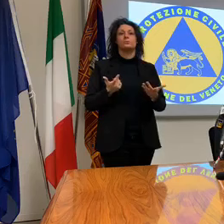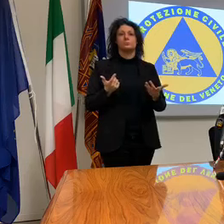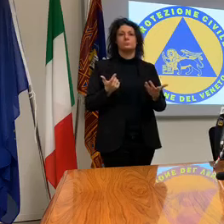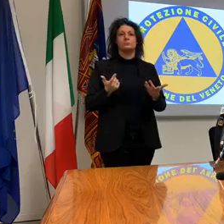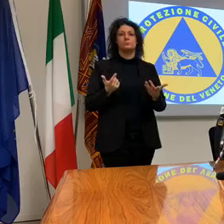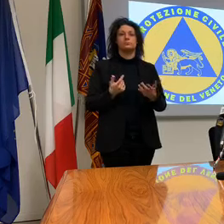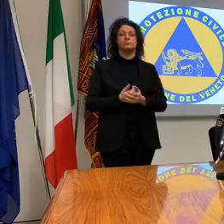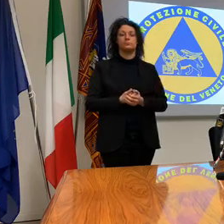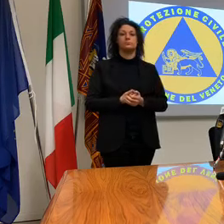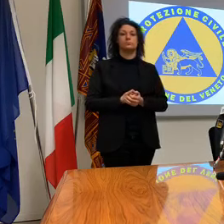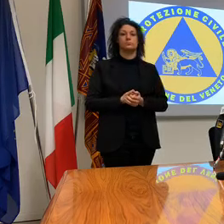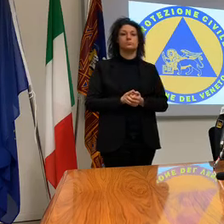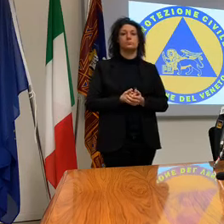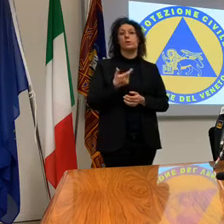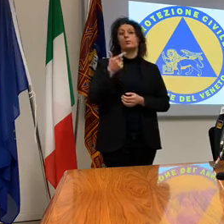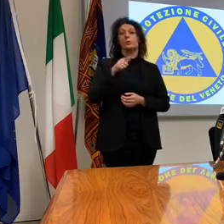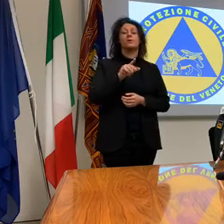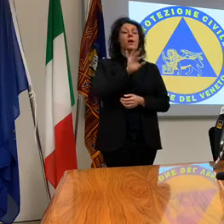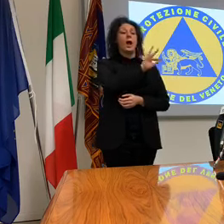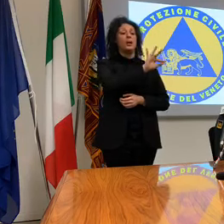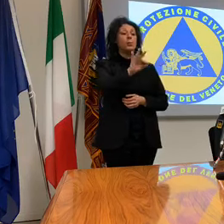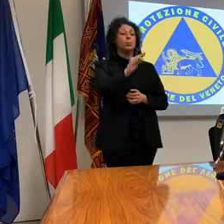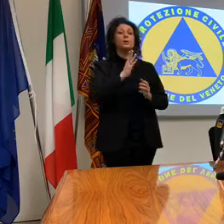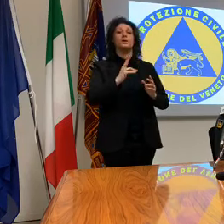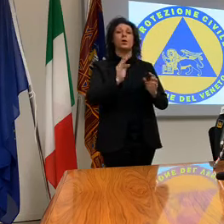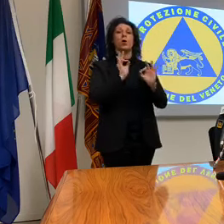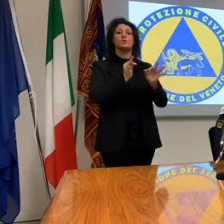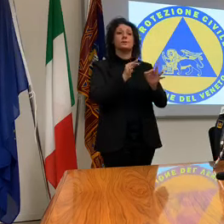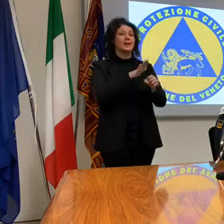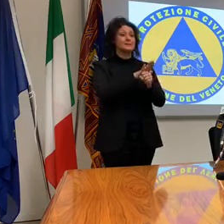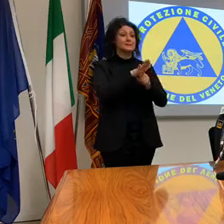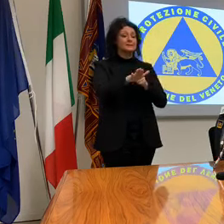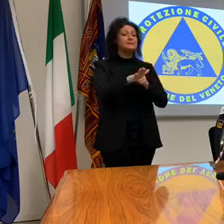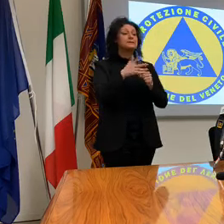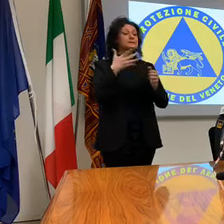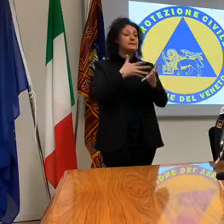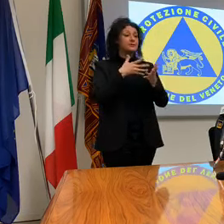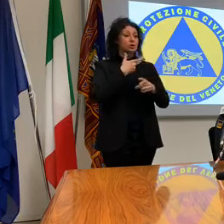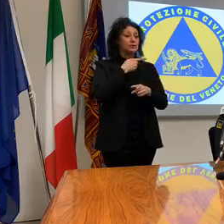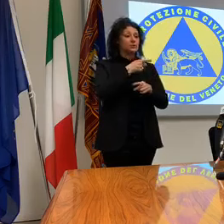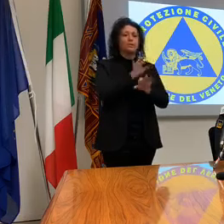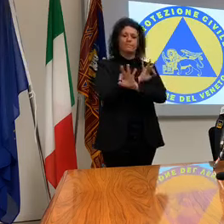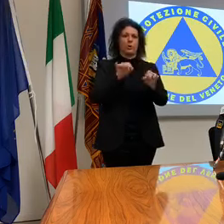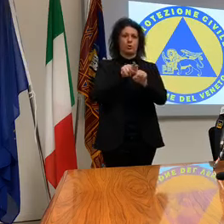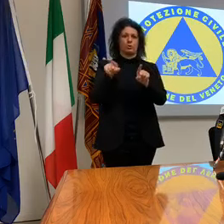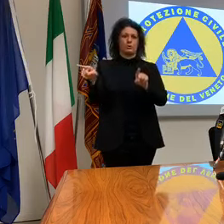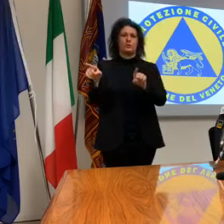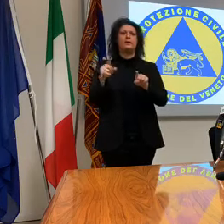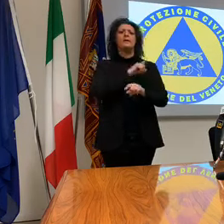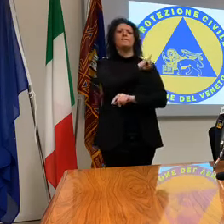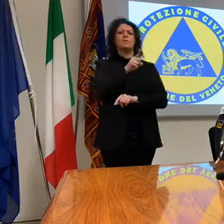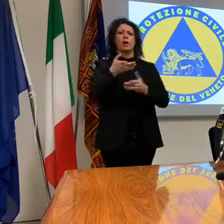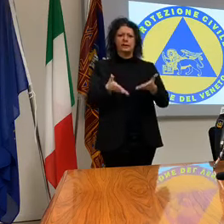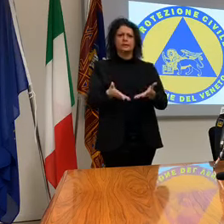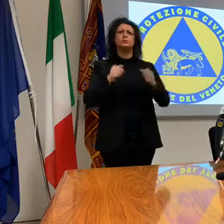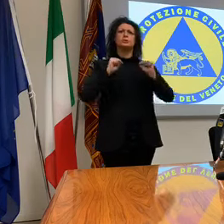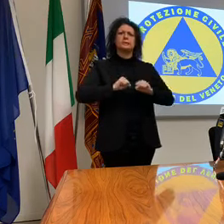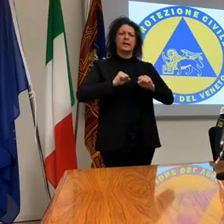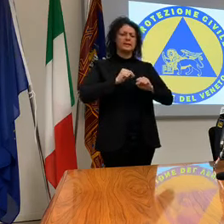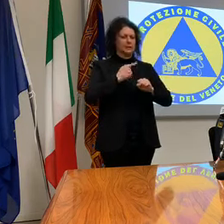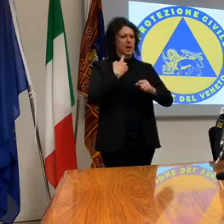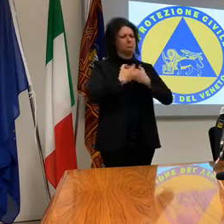già attive, che andassero in difficoltà. Al momento la sanità sta tenendo, e ovviamente con tutto